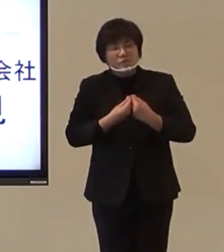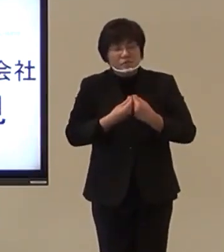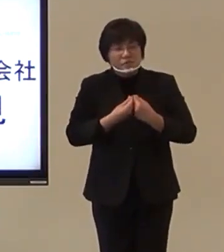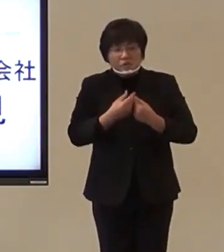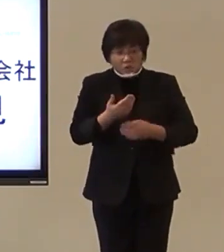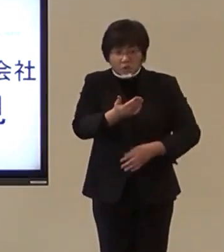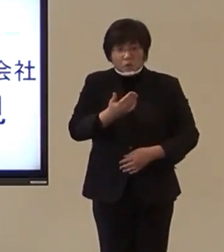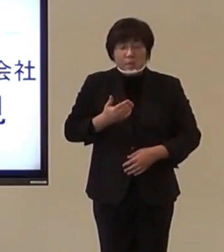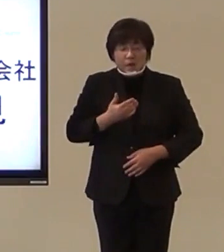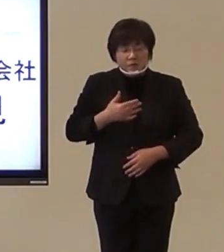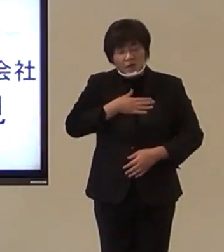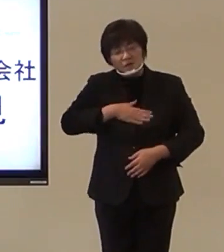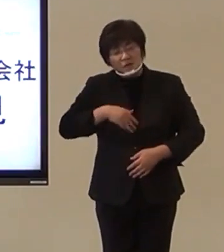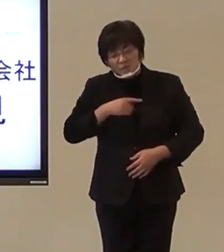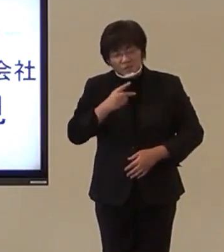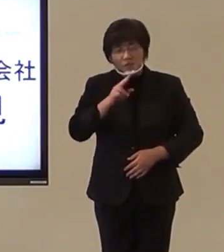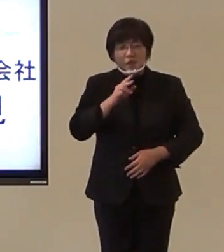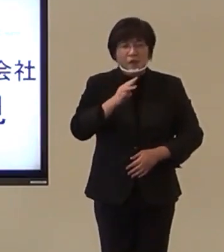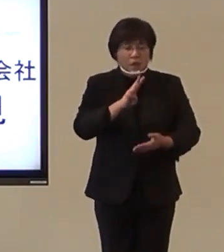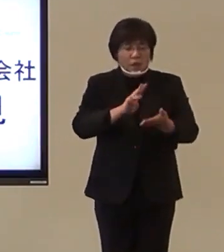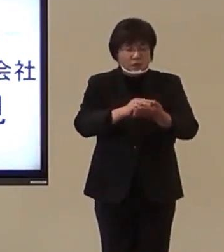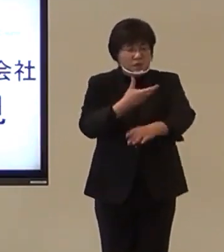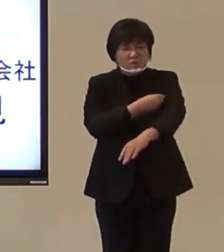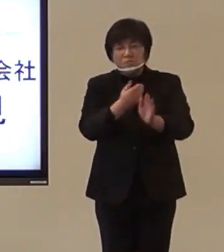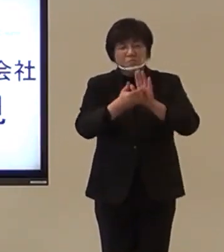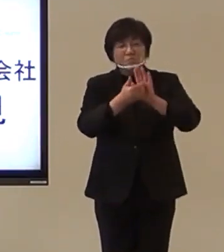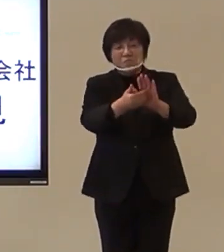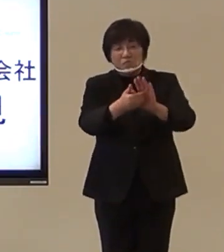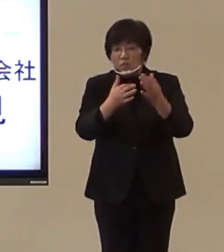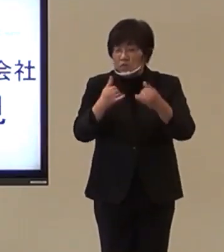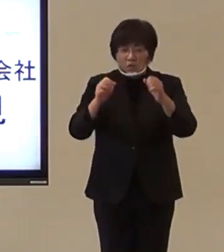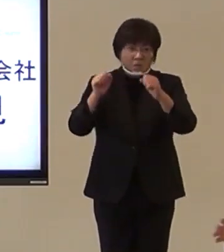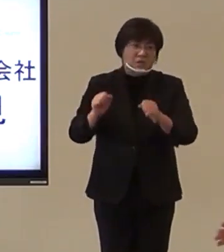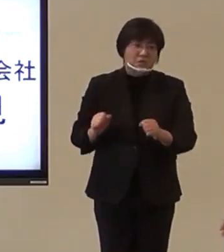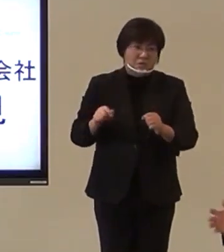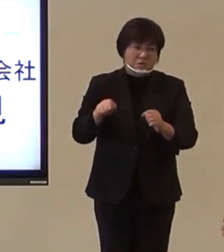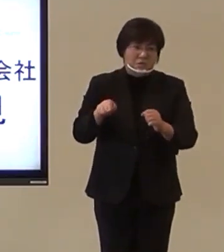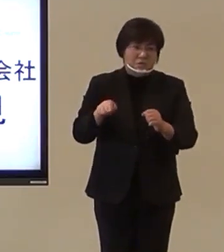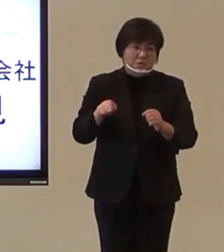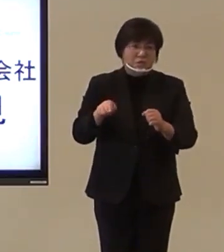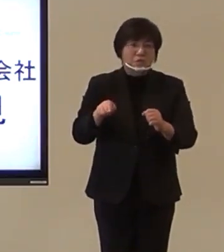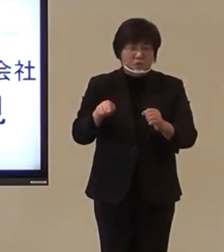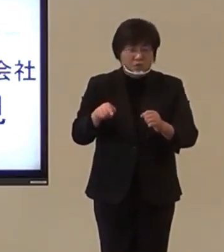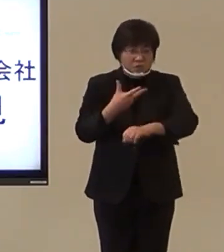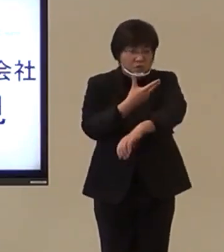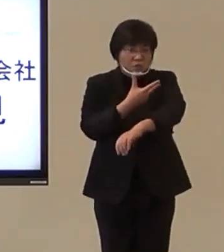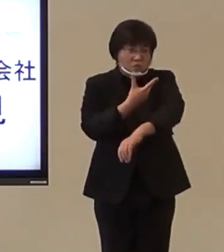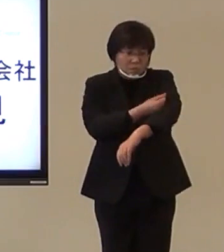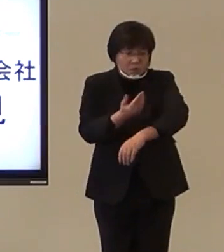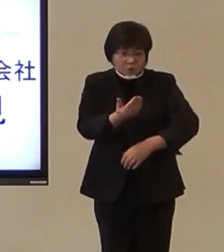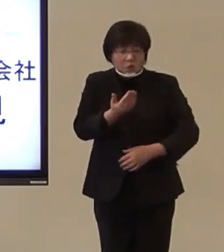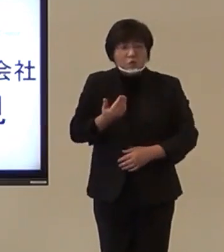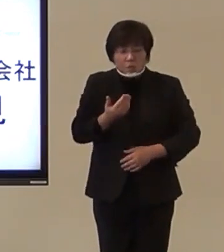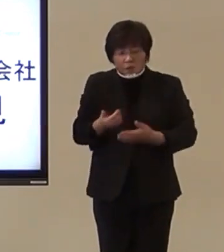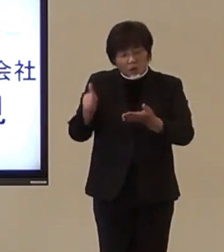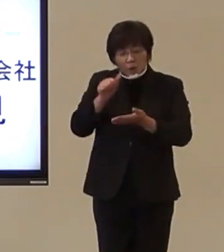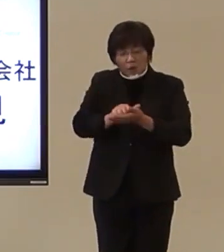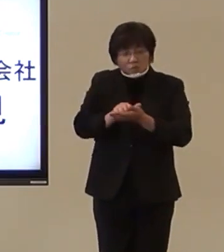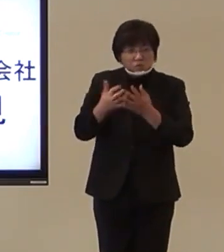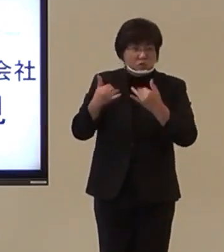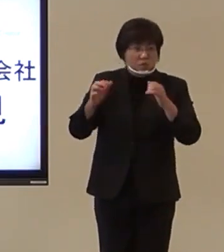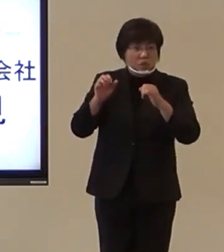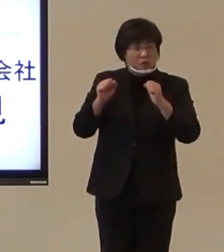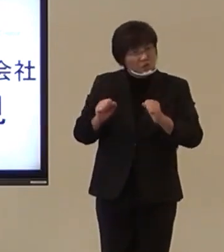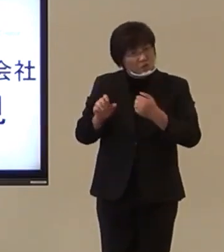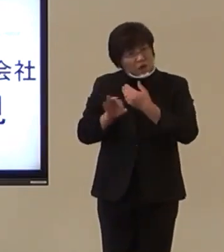ない、またはですね、いろんなことがあってその手前で倒れちゃうかもしれない。そして打った後ですね、